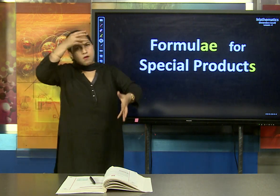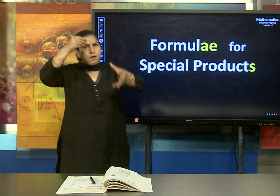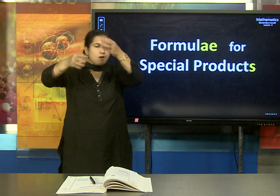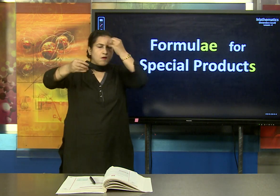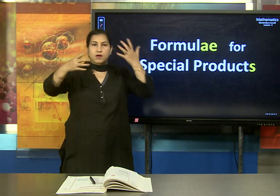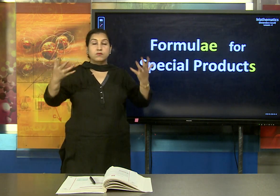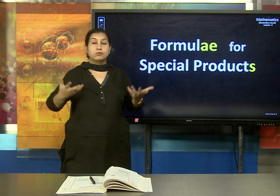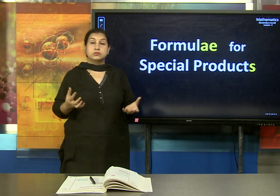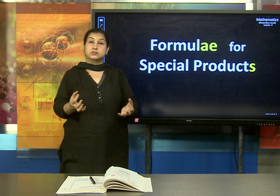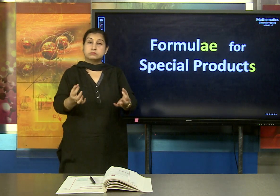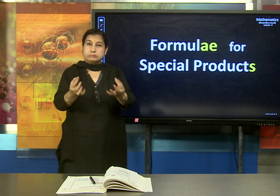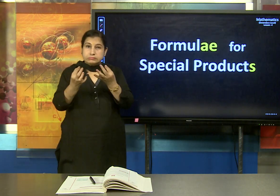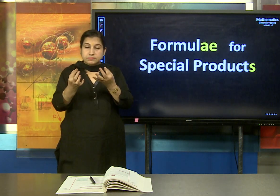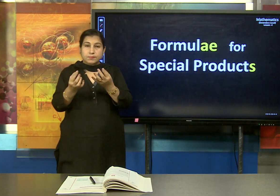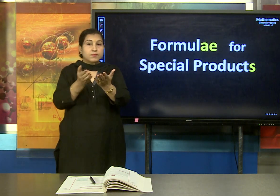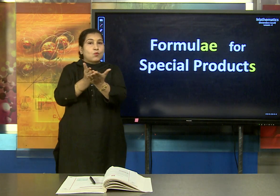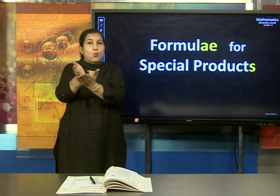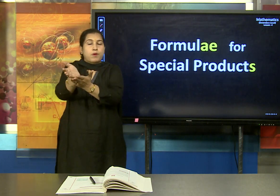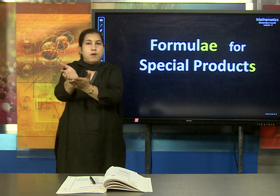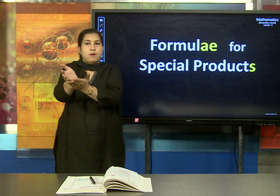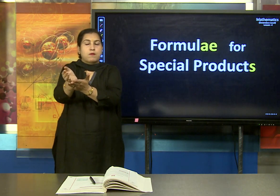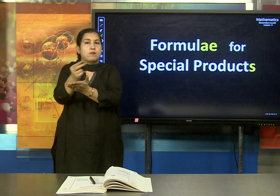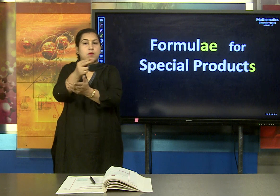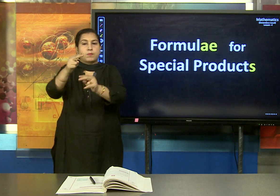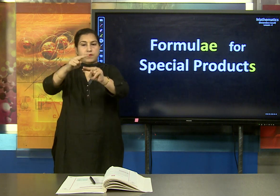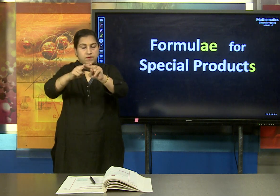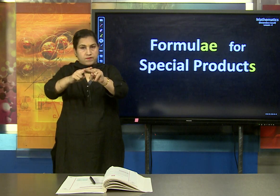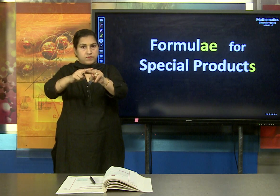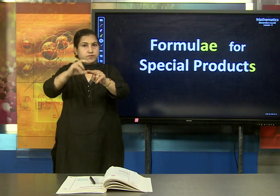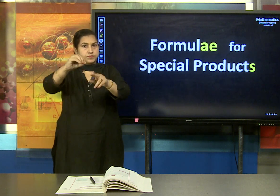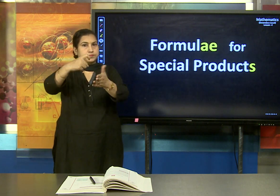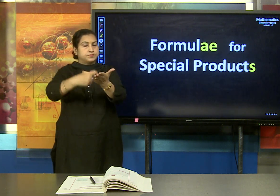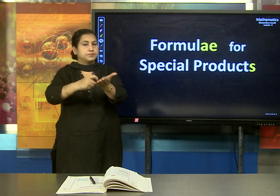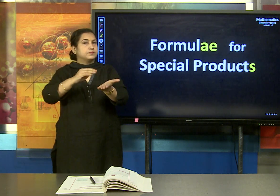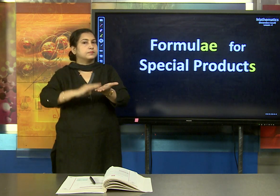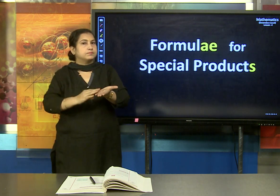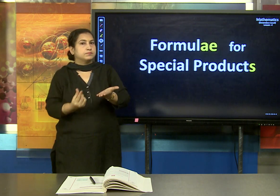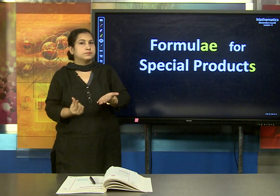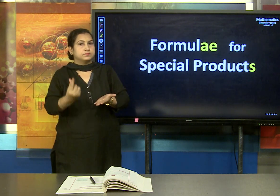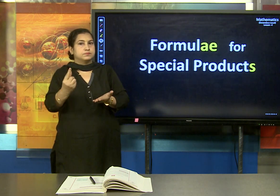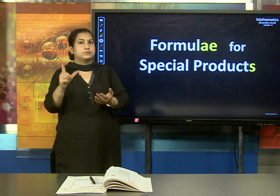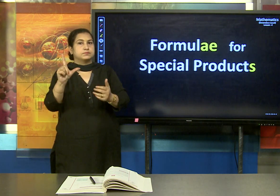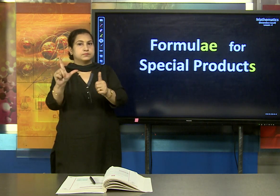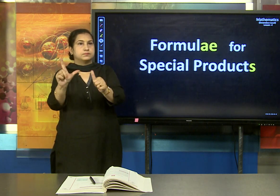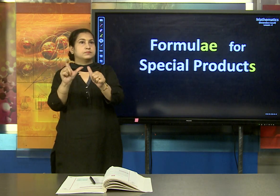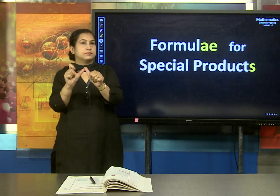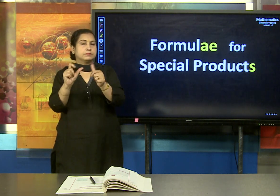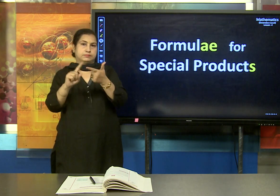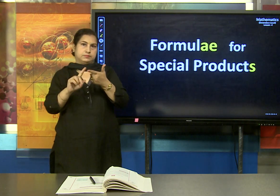अब हम स्पेशल प्रोडक्ट्स जो हैं उसमें जो फार्मूला है उसको